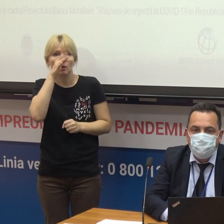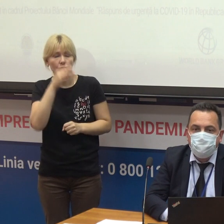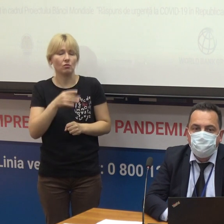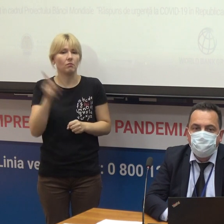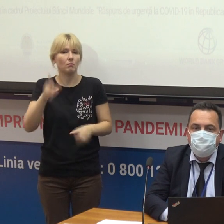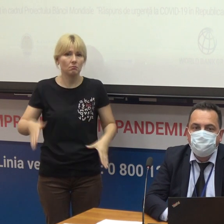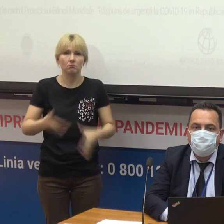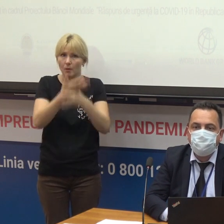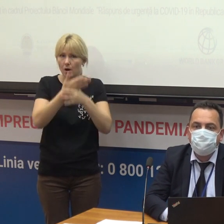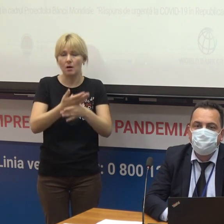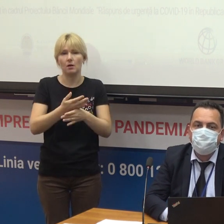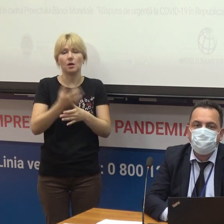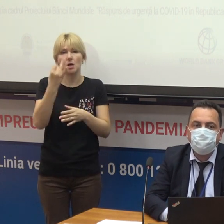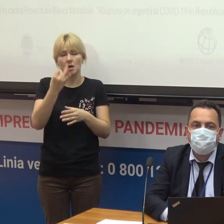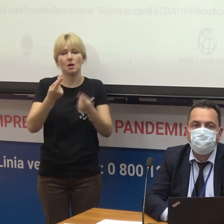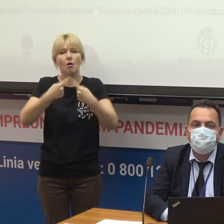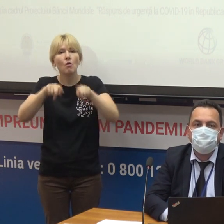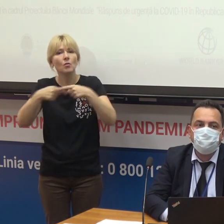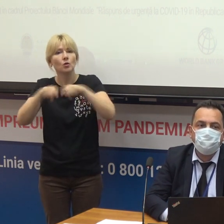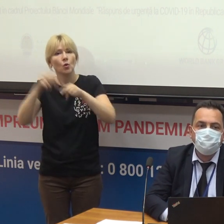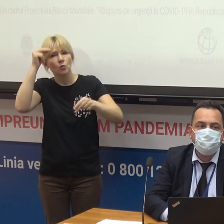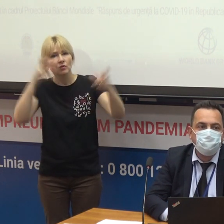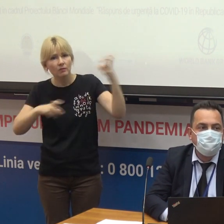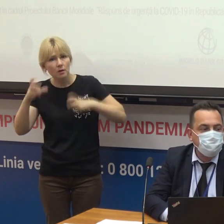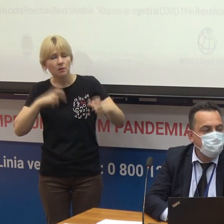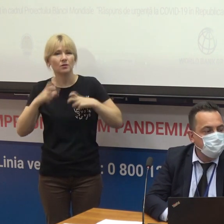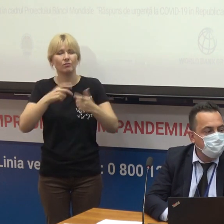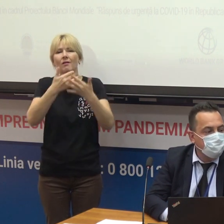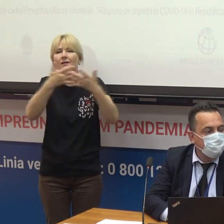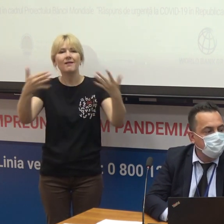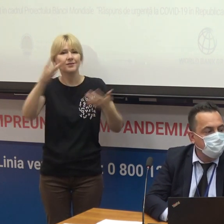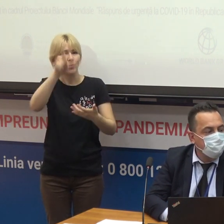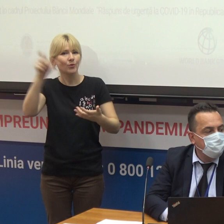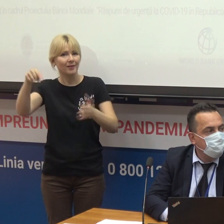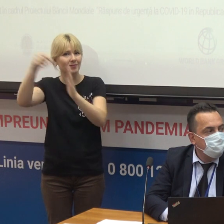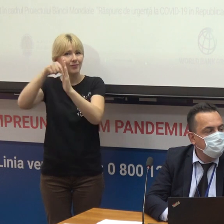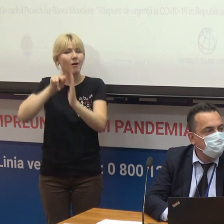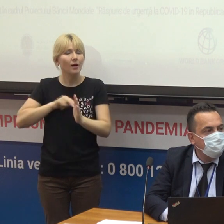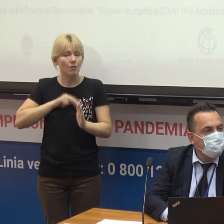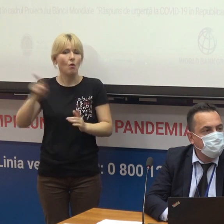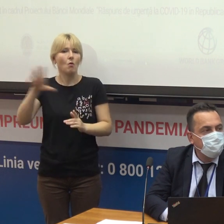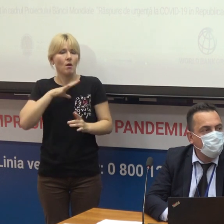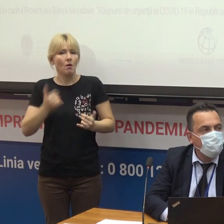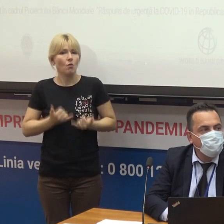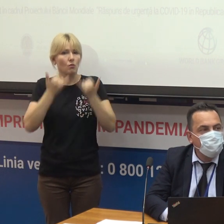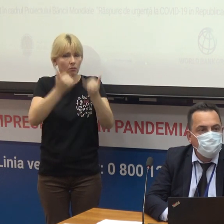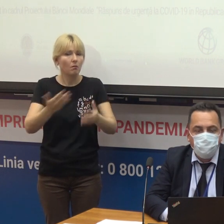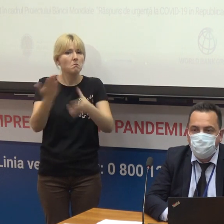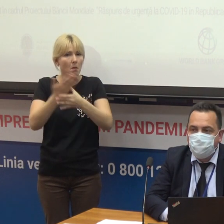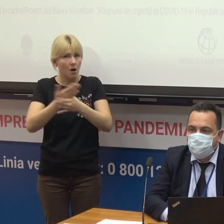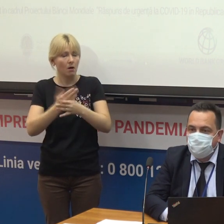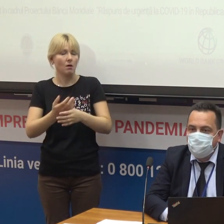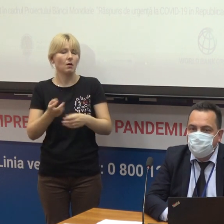cele mulțumim comunității medicale de la universitate, tuturor subdiviziunilor primării, care au avut un aport important și în